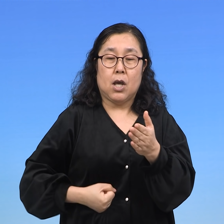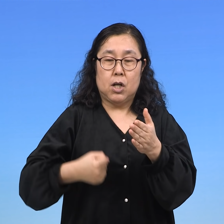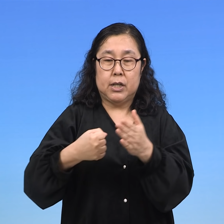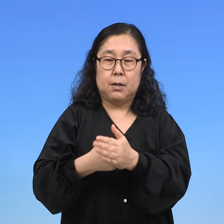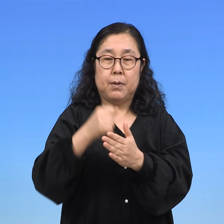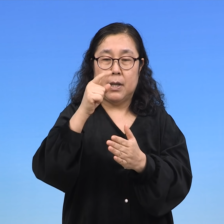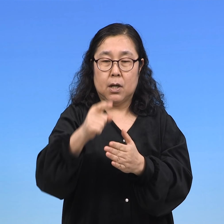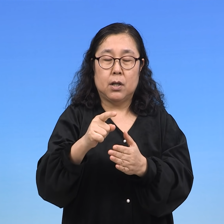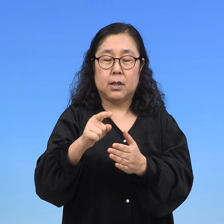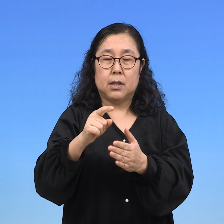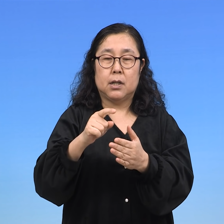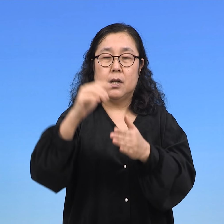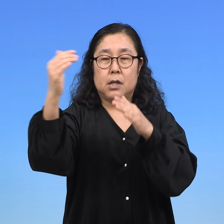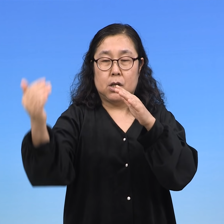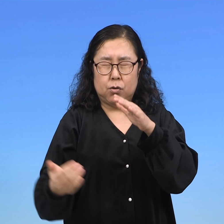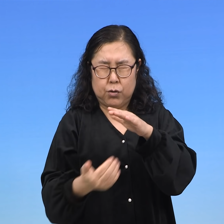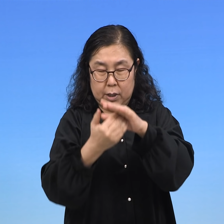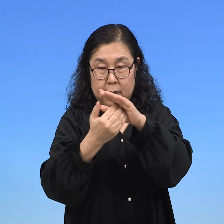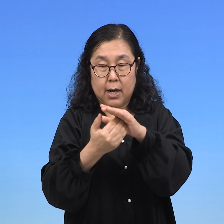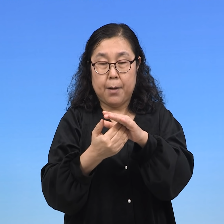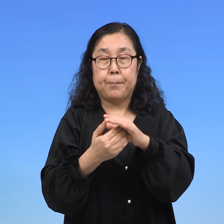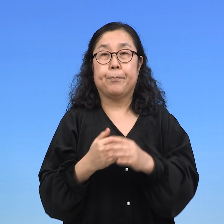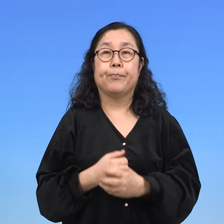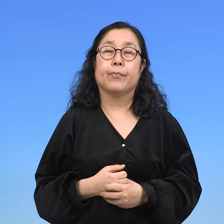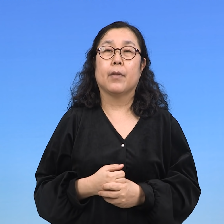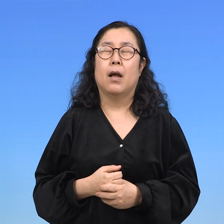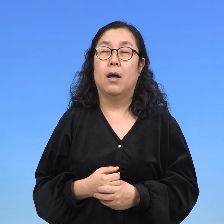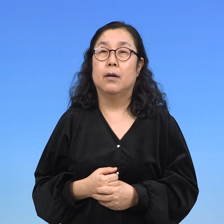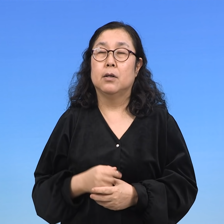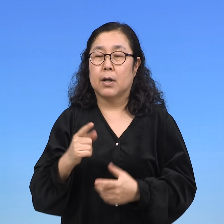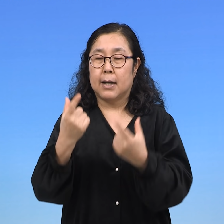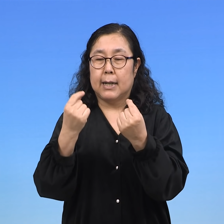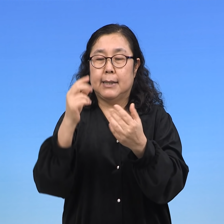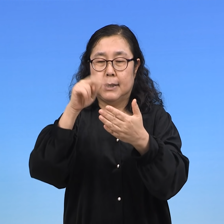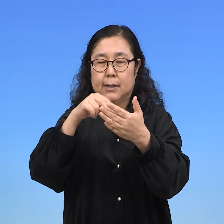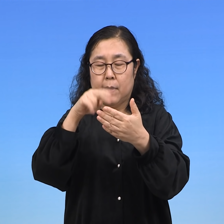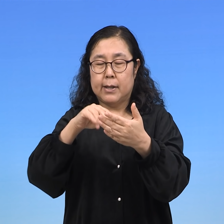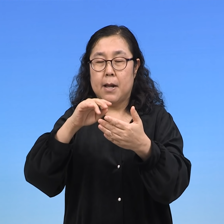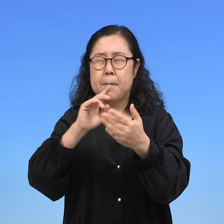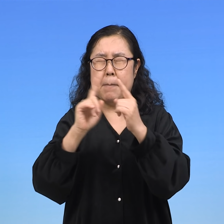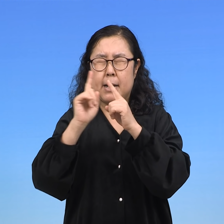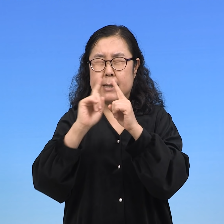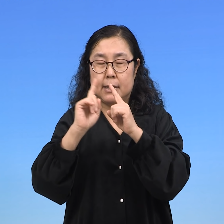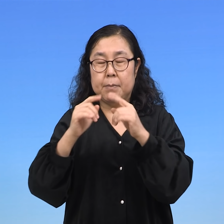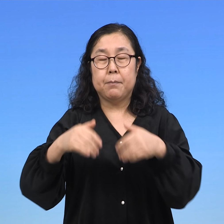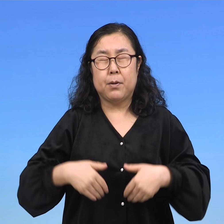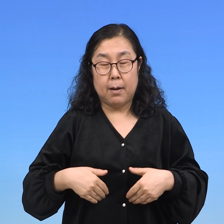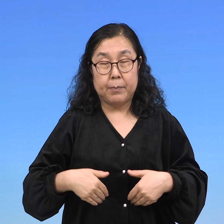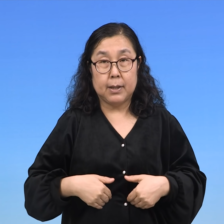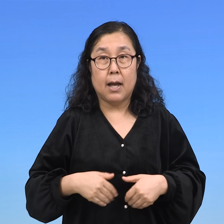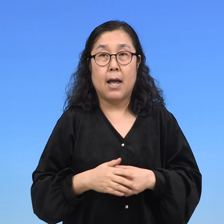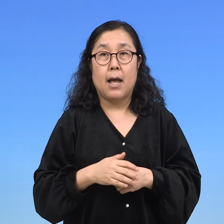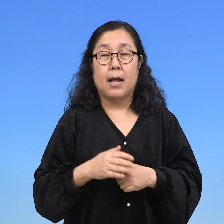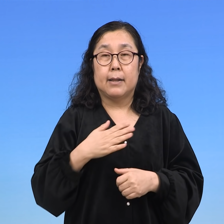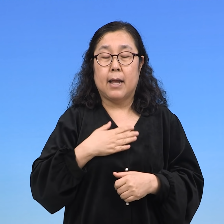이 말씀하고 세트로 읽어야 될 말씀 하나 더 있습니다. 고린도후서 11장 2절, 내가 누구의